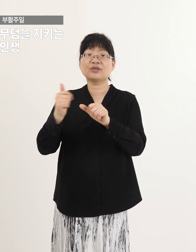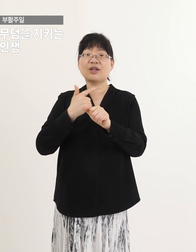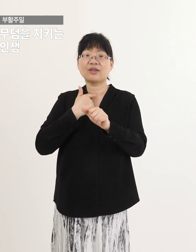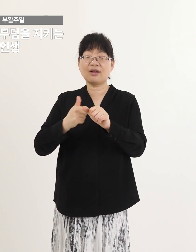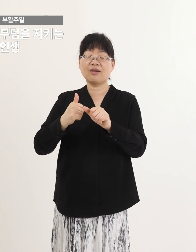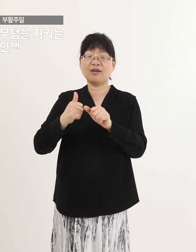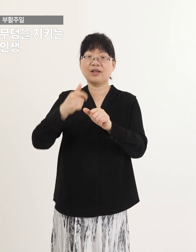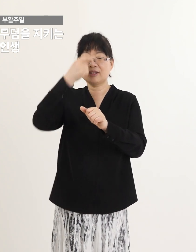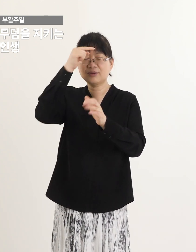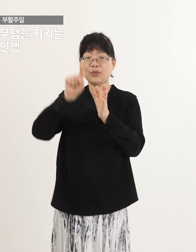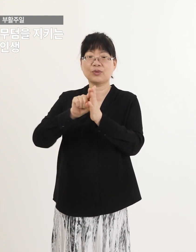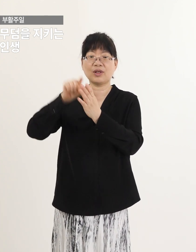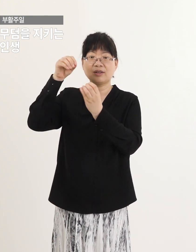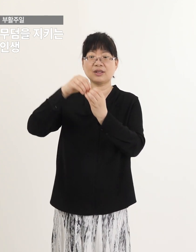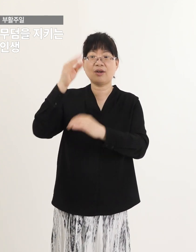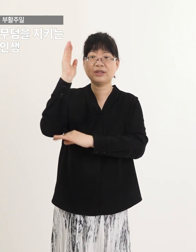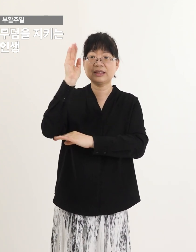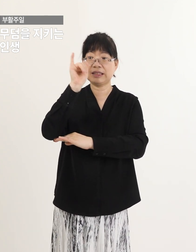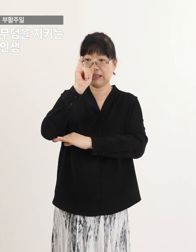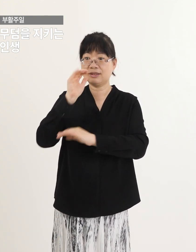전승이 있어요.